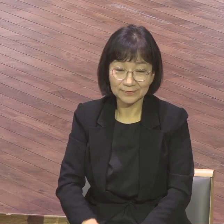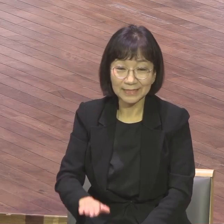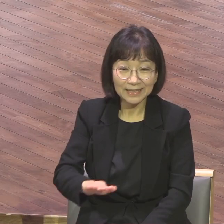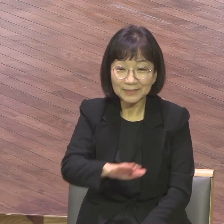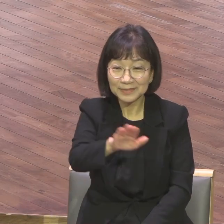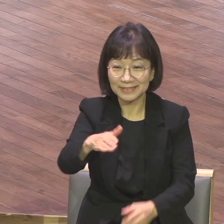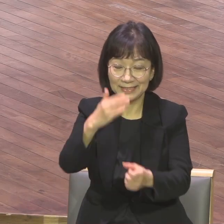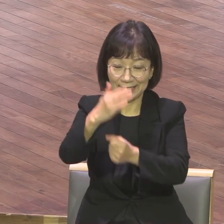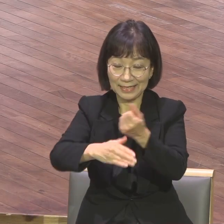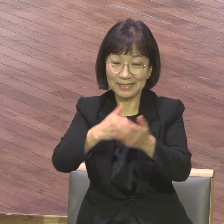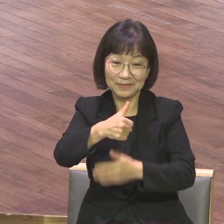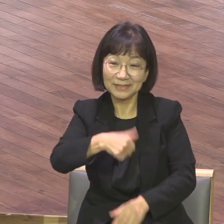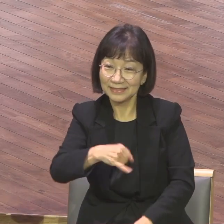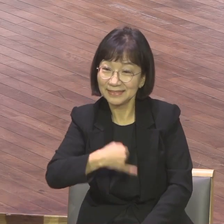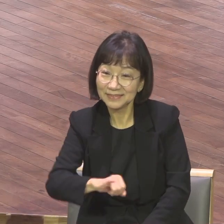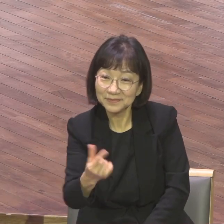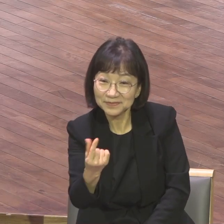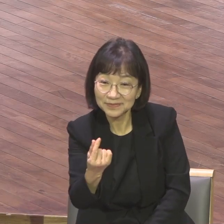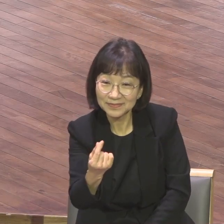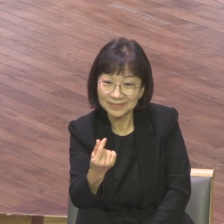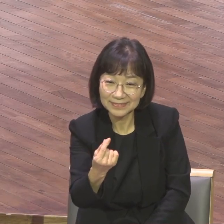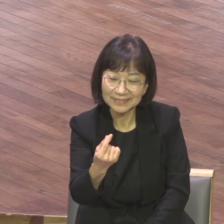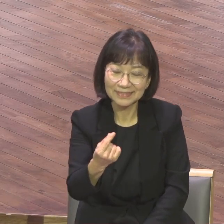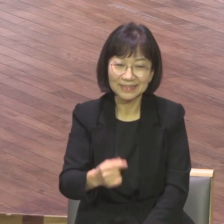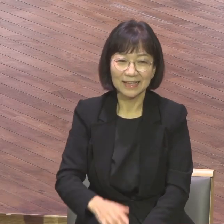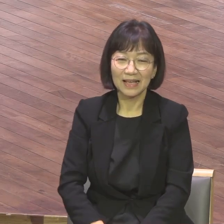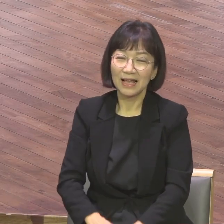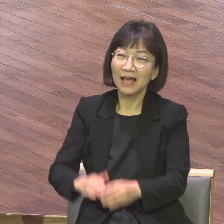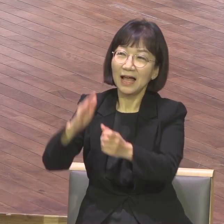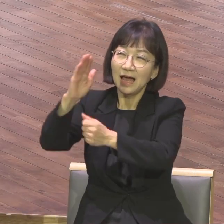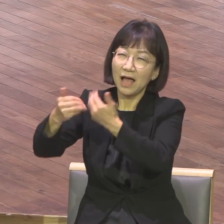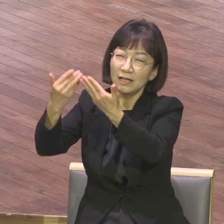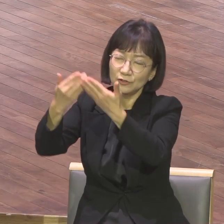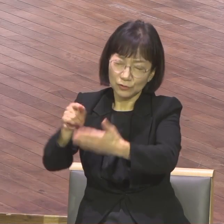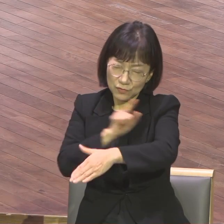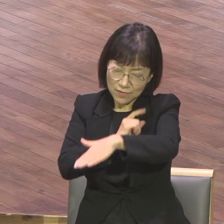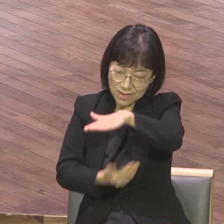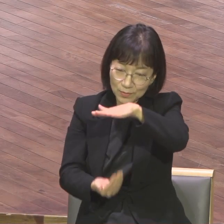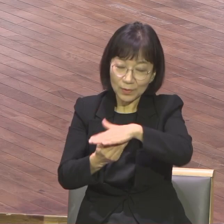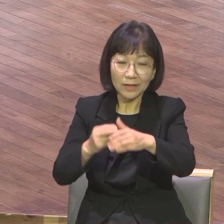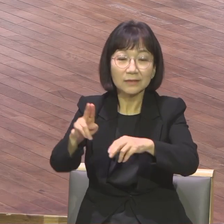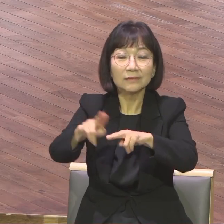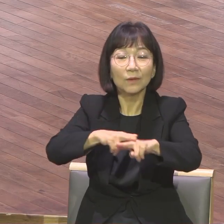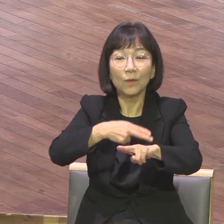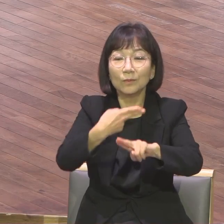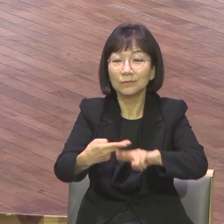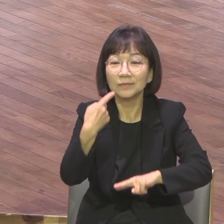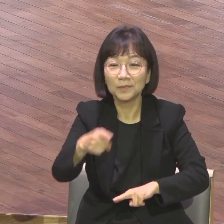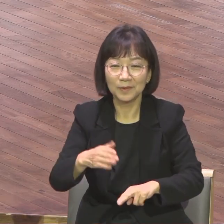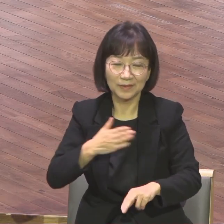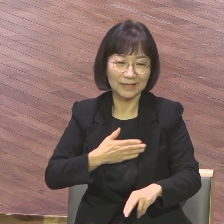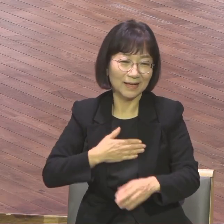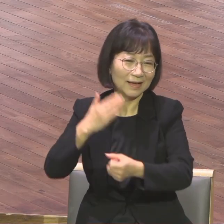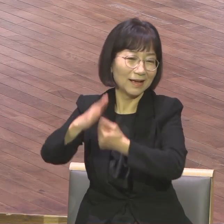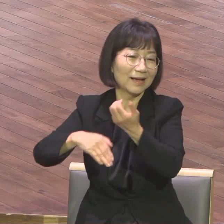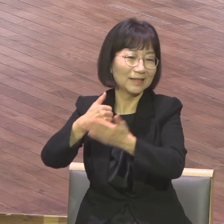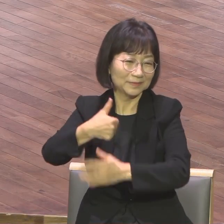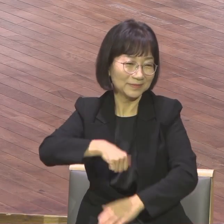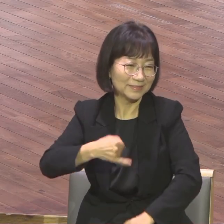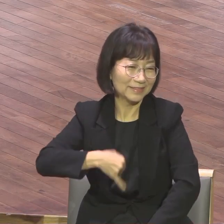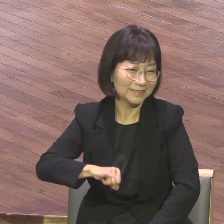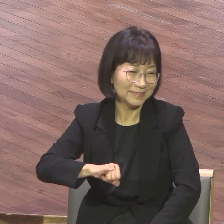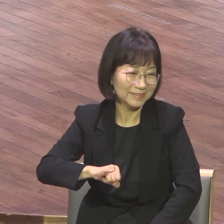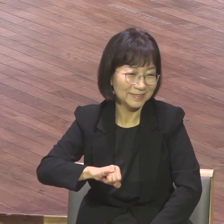하나님의 자녀가 되었다. 이 자체는 생애 최고의 선물이에요. 맞습니까? 내가 하나님의 자녀가